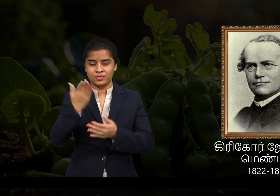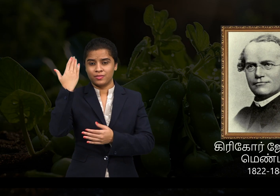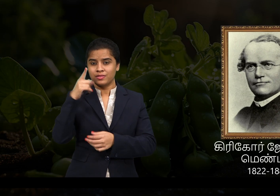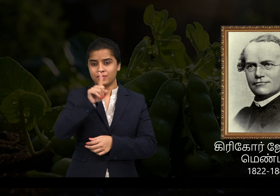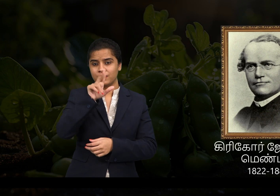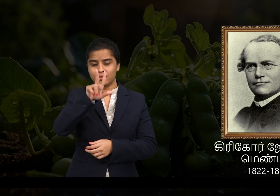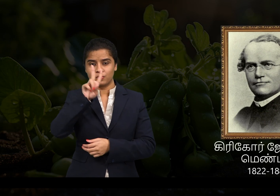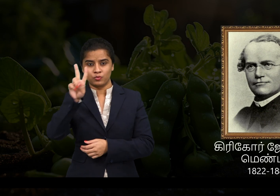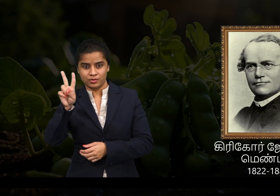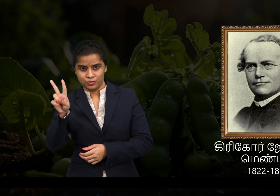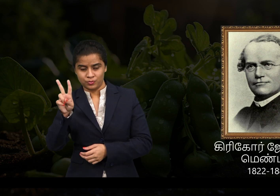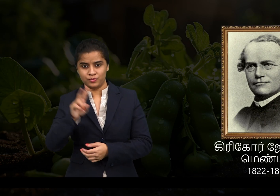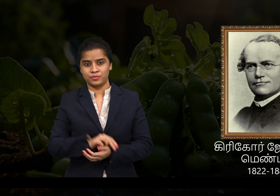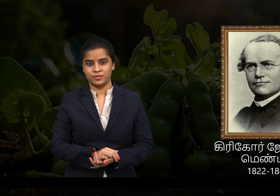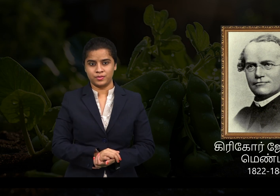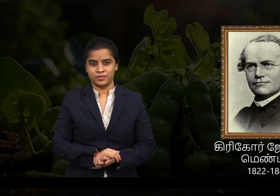1822